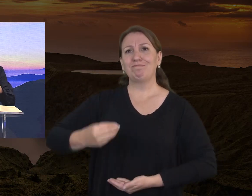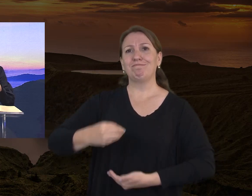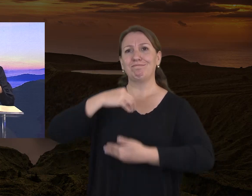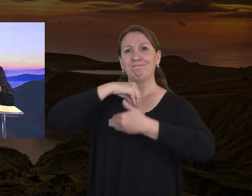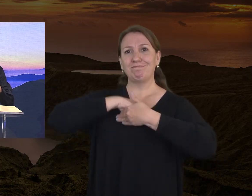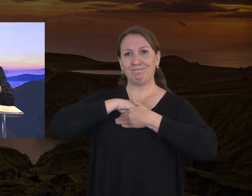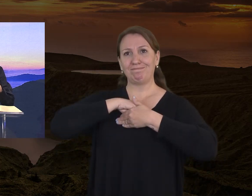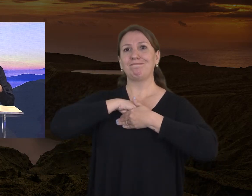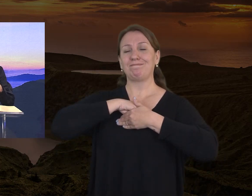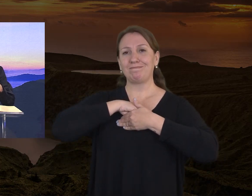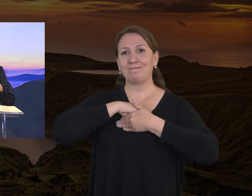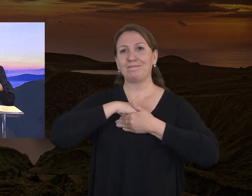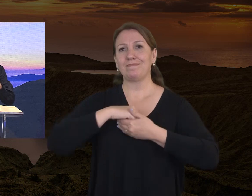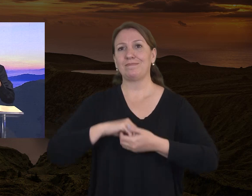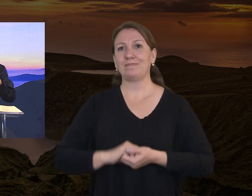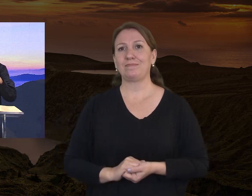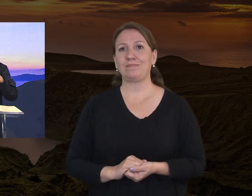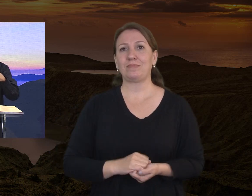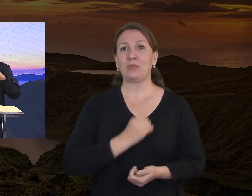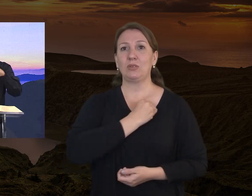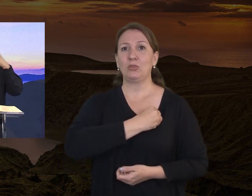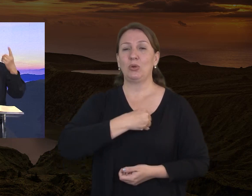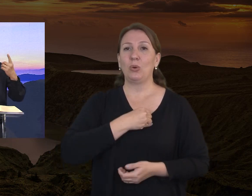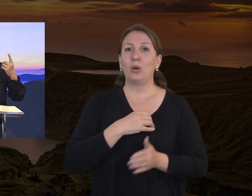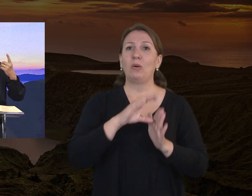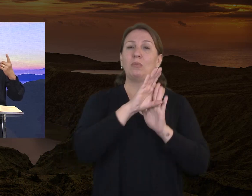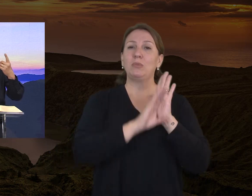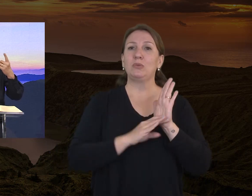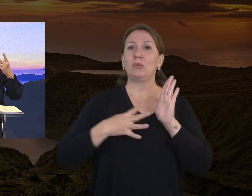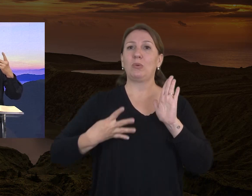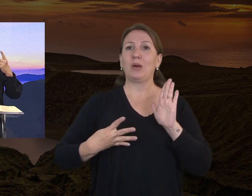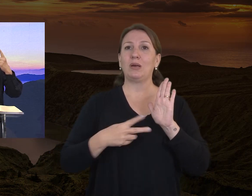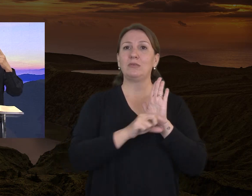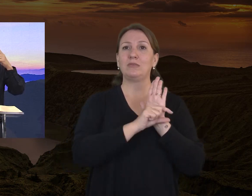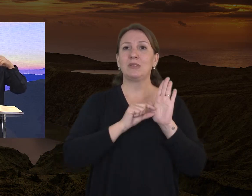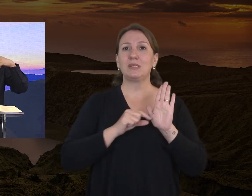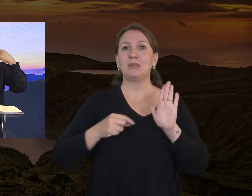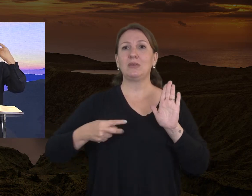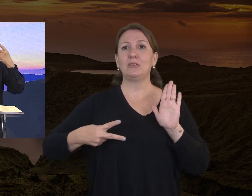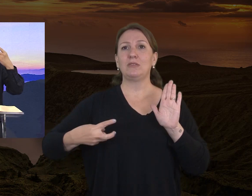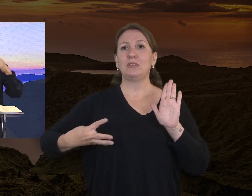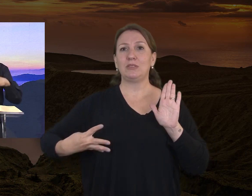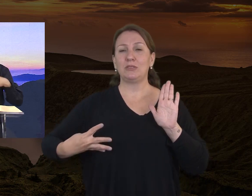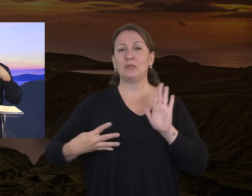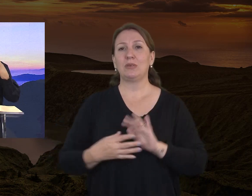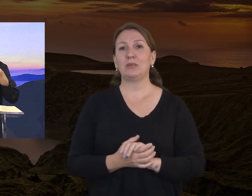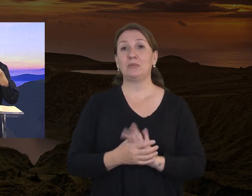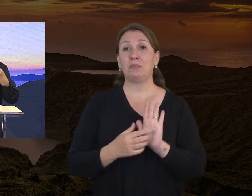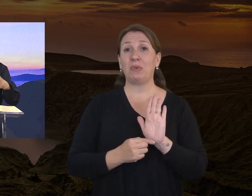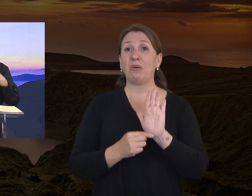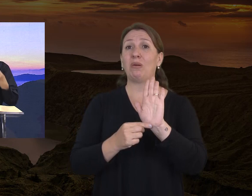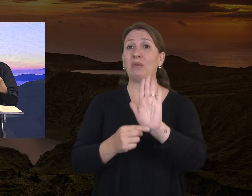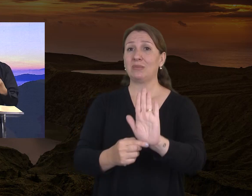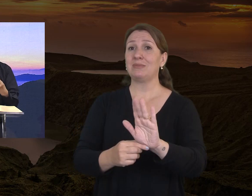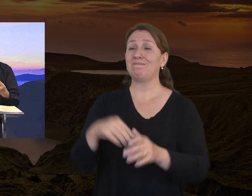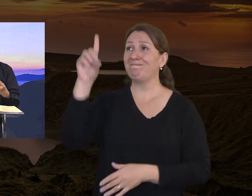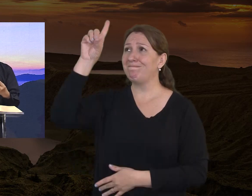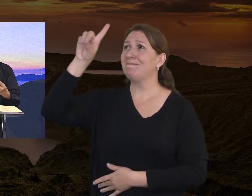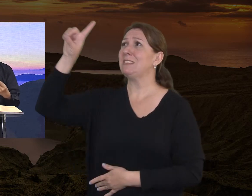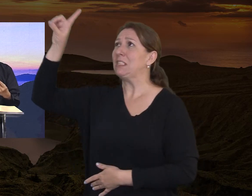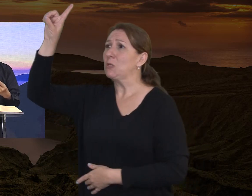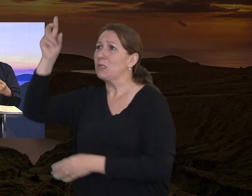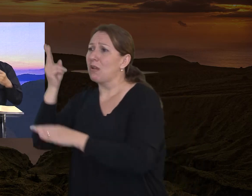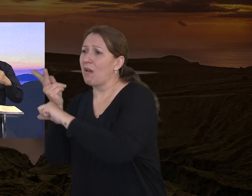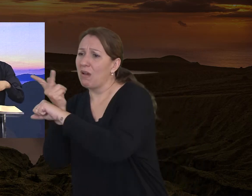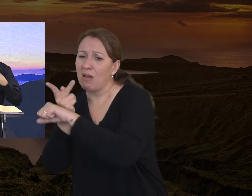João 4:24, Deus está procurando os que o adoram em espírito e em